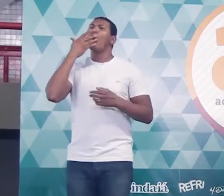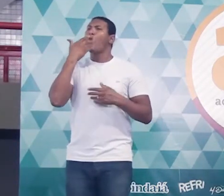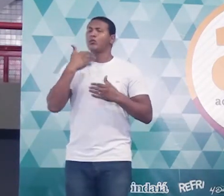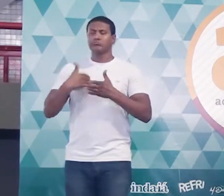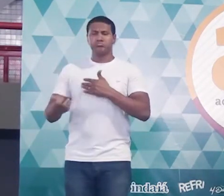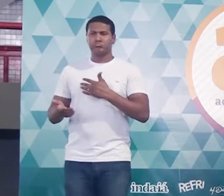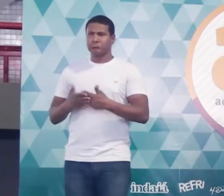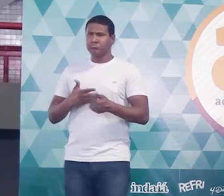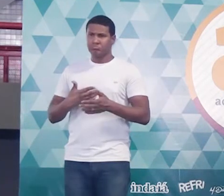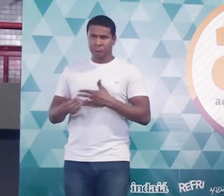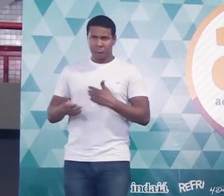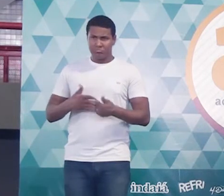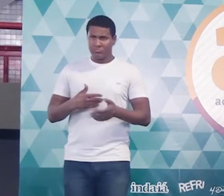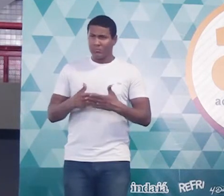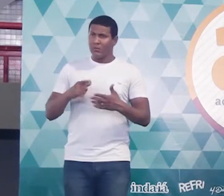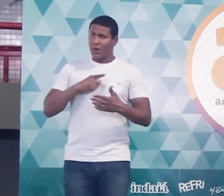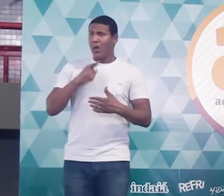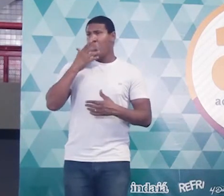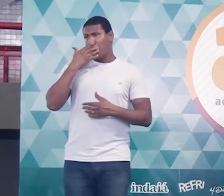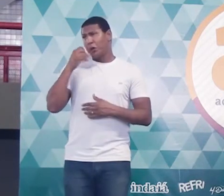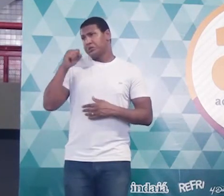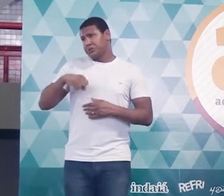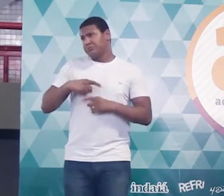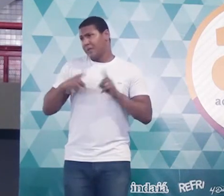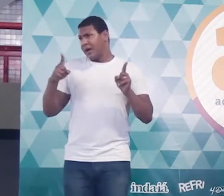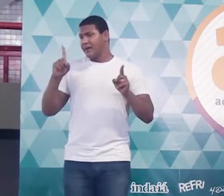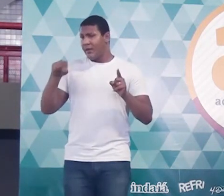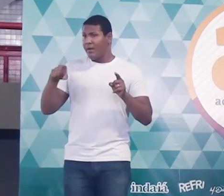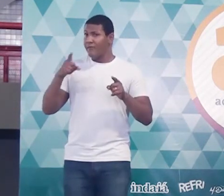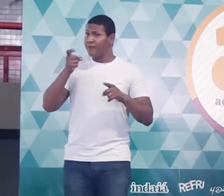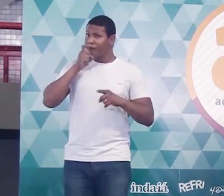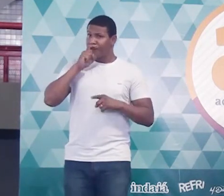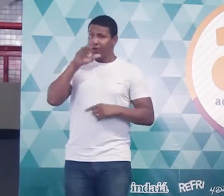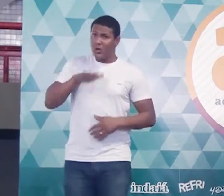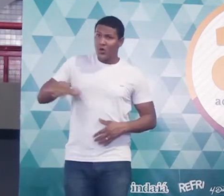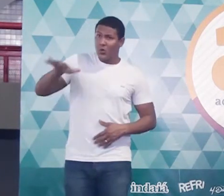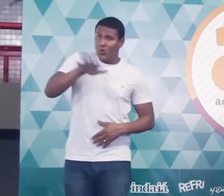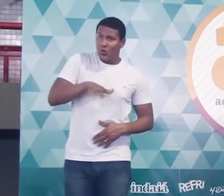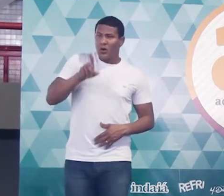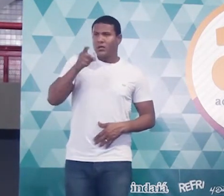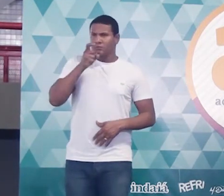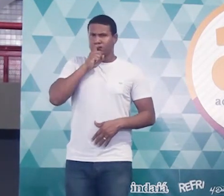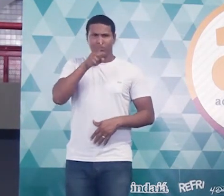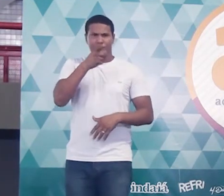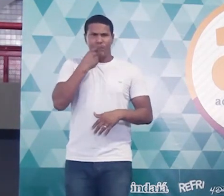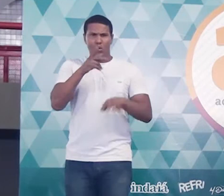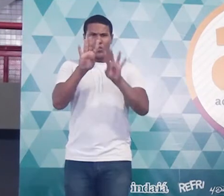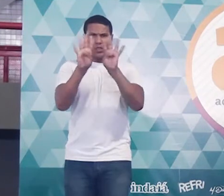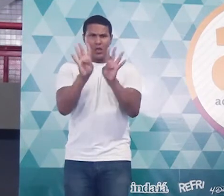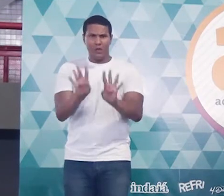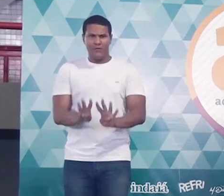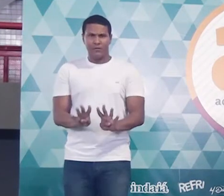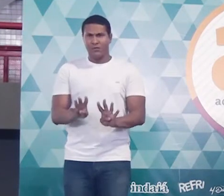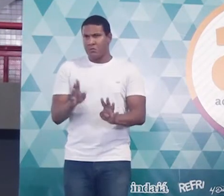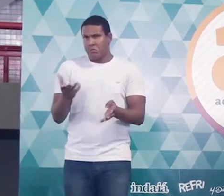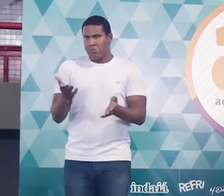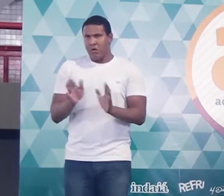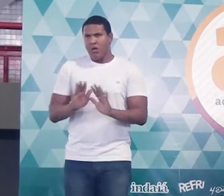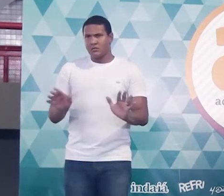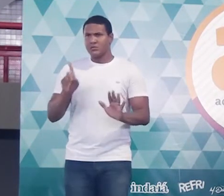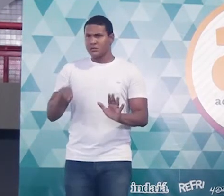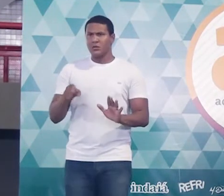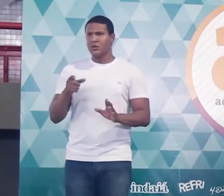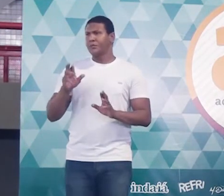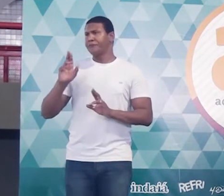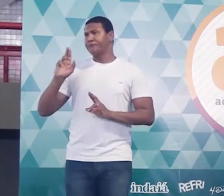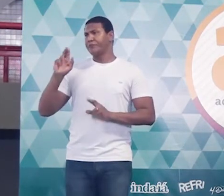amarelo. Tem a ver com a cor, mas se é num ambiente frio como o gelo, né, neve que você falou, a diferença